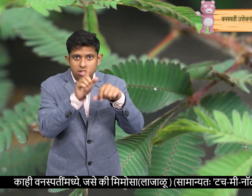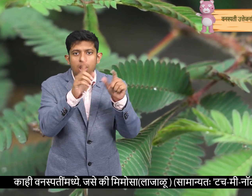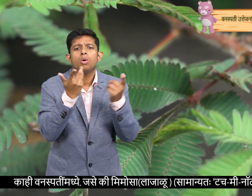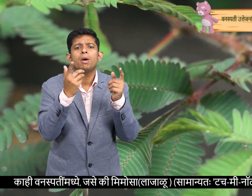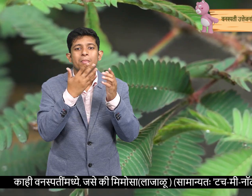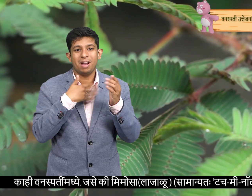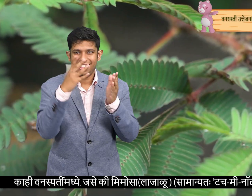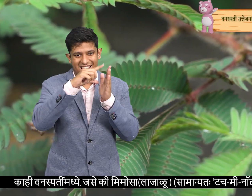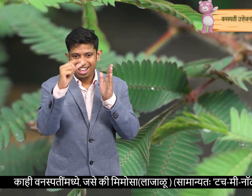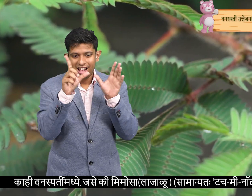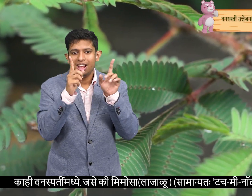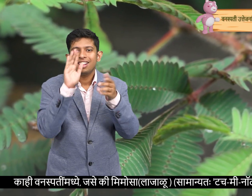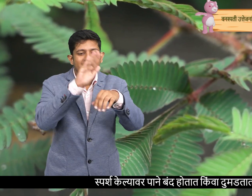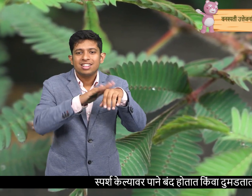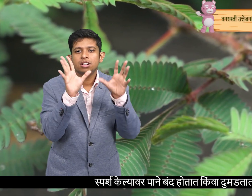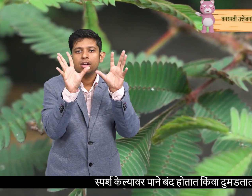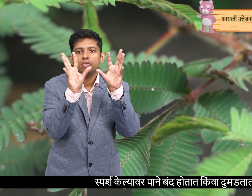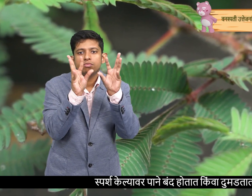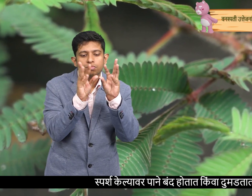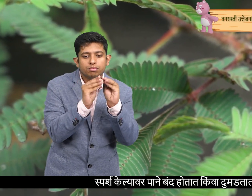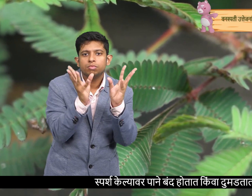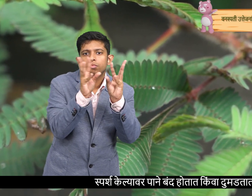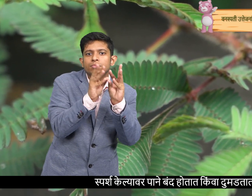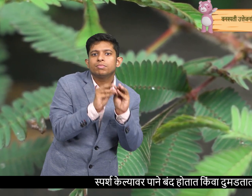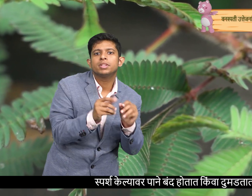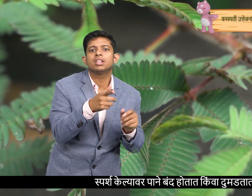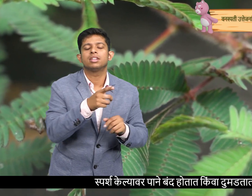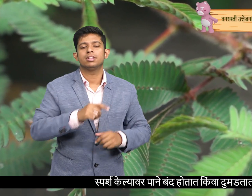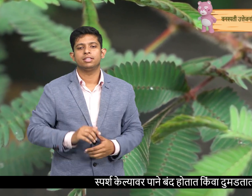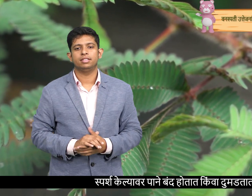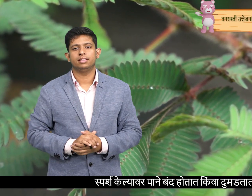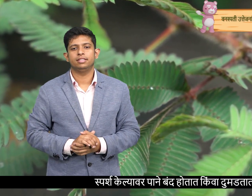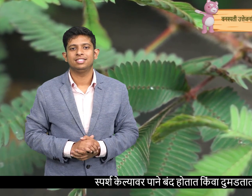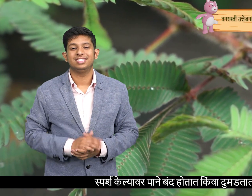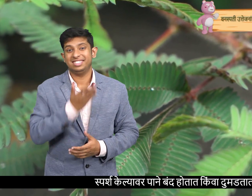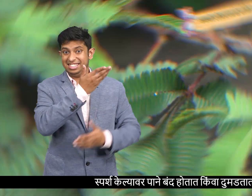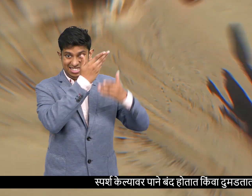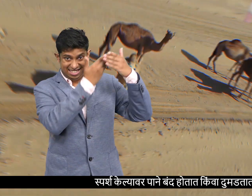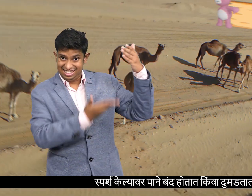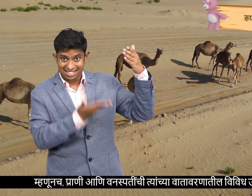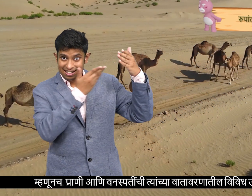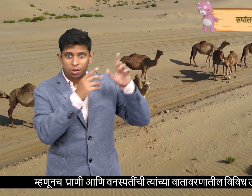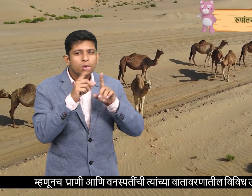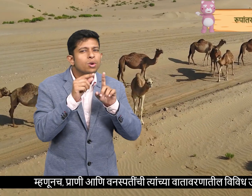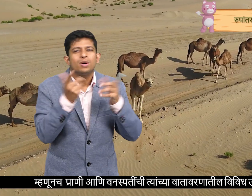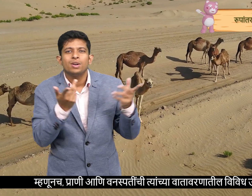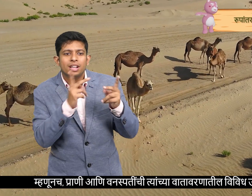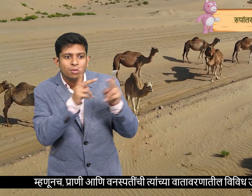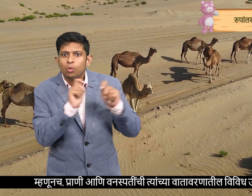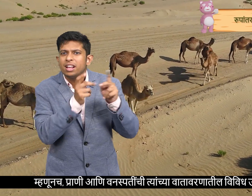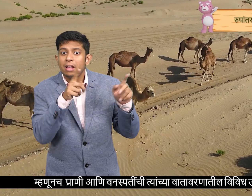म्हणून ओळखले जाते. स्पर्श केल्यावर पाने बंद होतात किंवा दुमडतात.